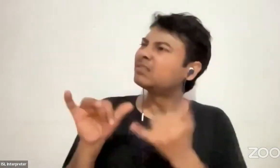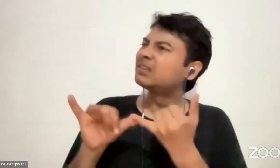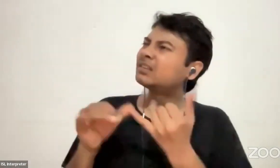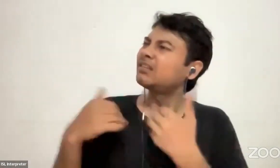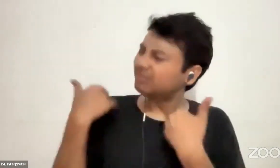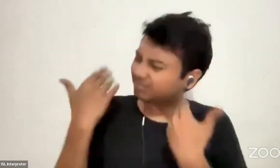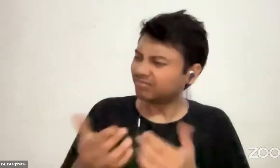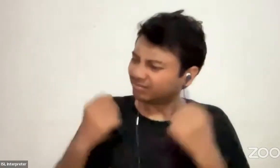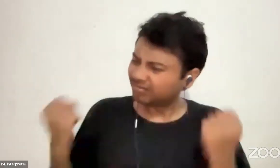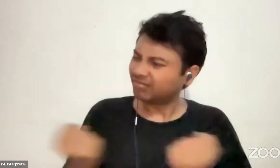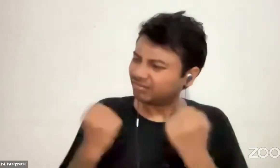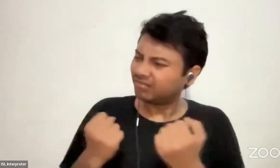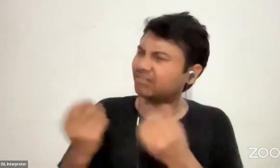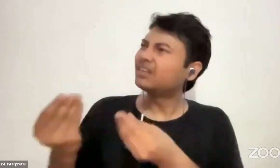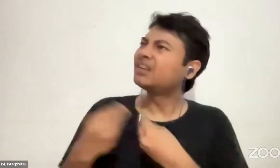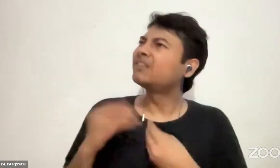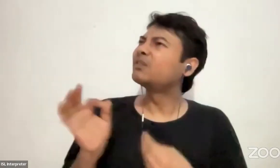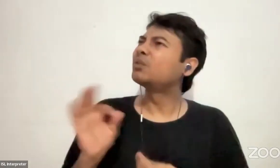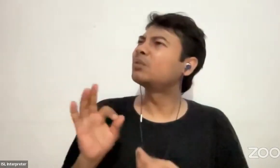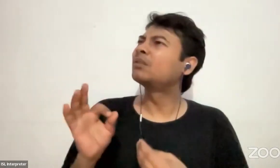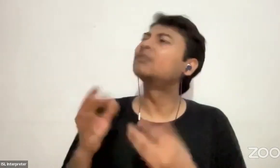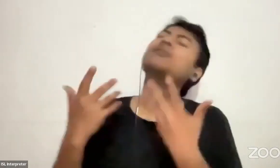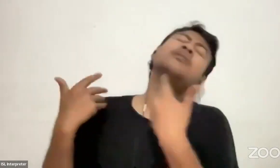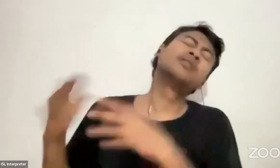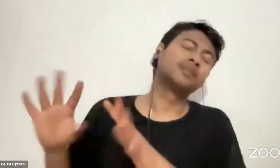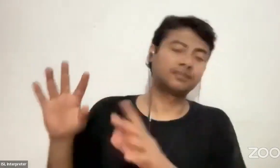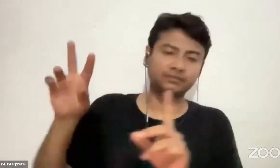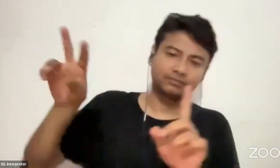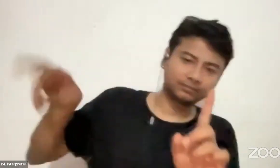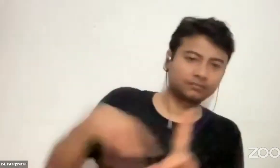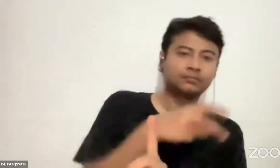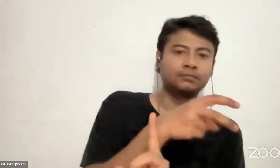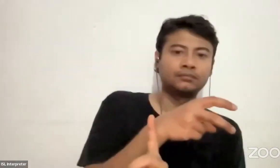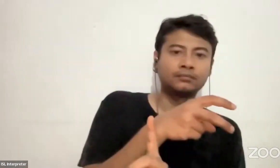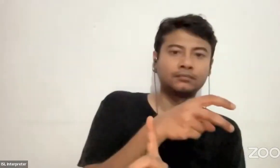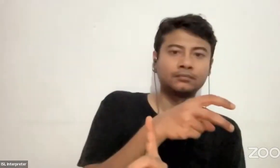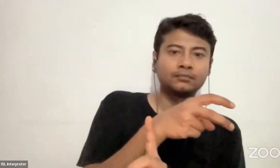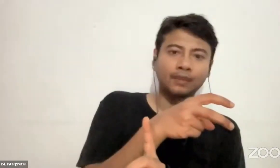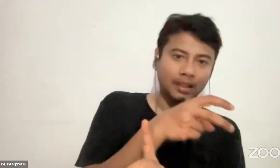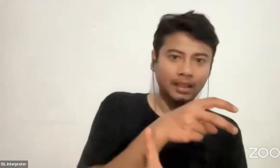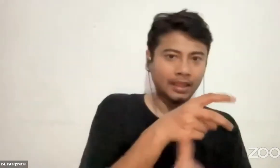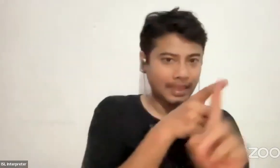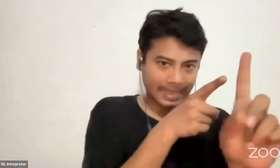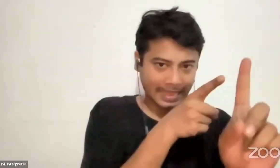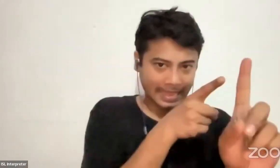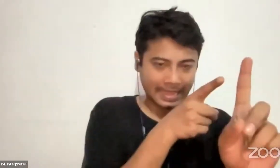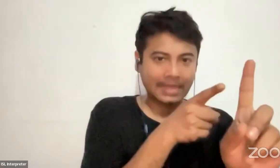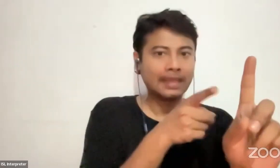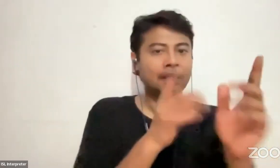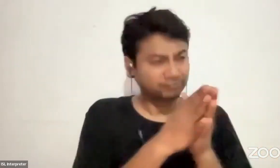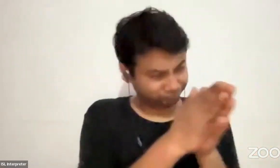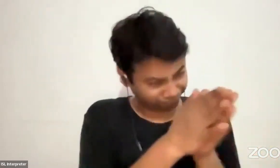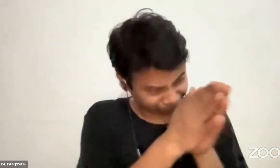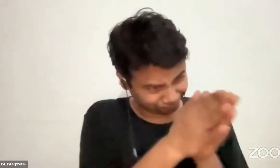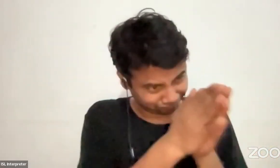कि भगवान मना कर दें कि नहीं, ये तो मेरा भक्त है, इसको अभी नहीं देना है, जब इसका समय आएगा तो इसको